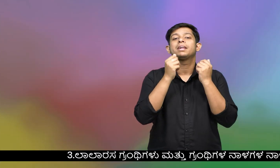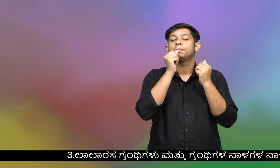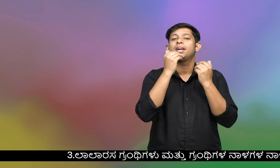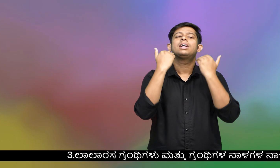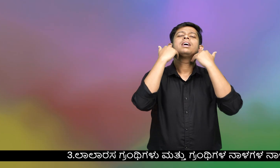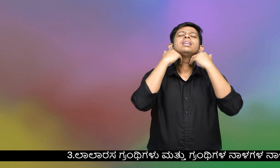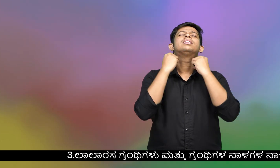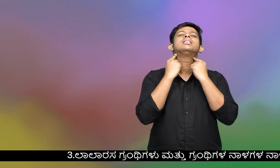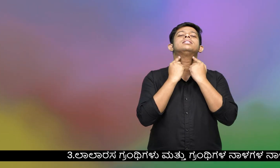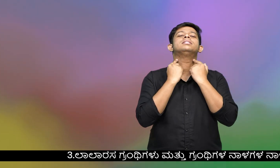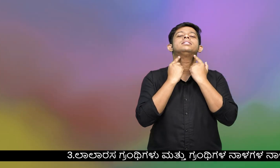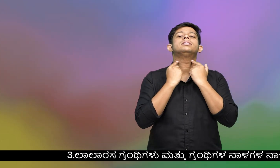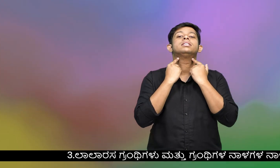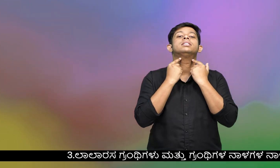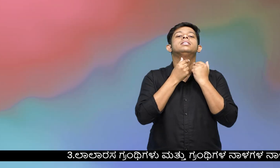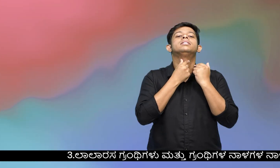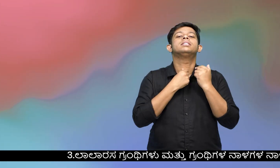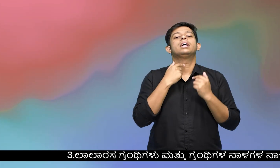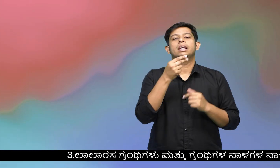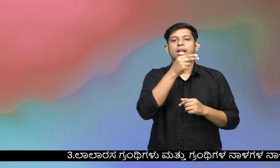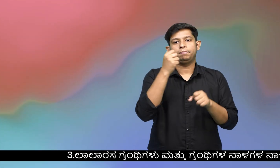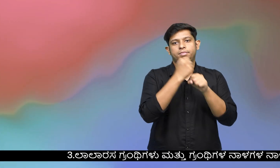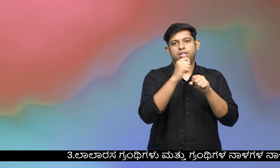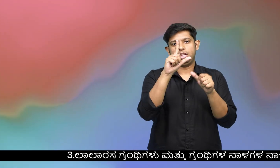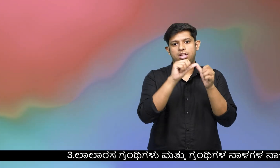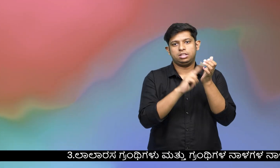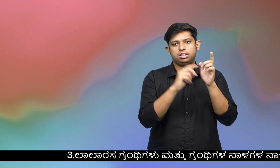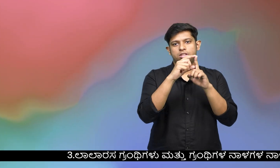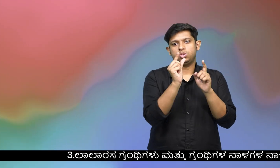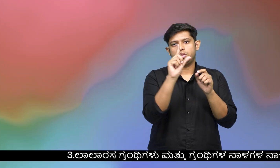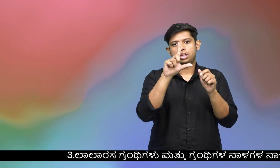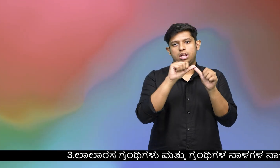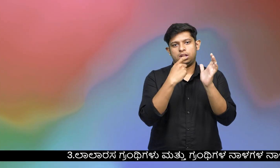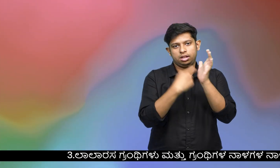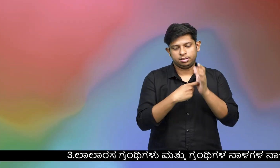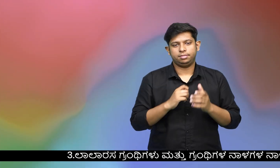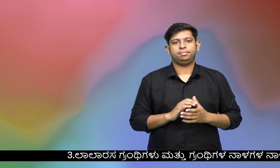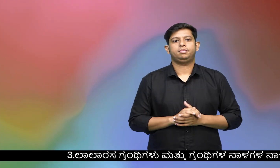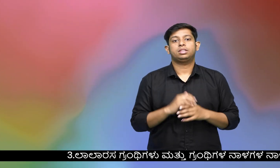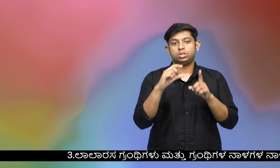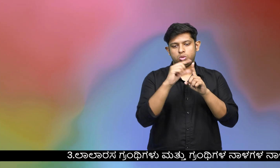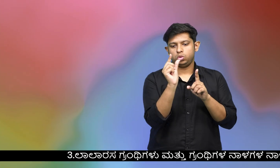3. ಲಾಲಾರಸ ಗ್ರಂಥಿಗಳು ಮತ್ತು ಗ್ರಂಥಿಗಳ ನಾಳಗಳ ನಾಳಗಳು.